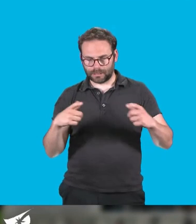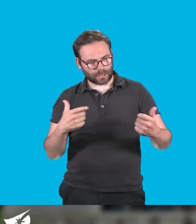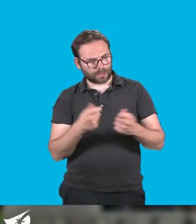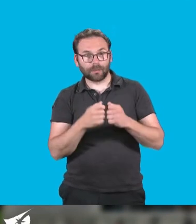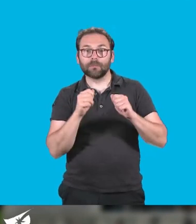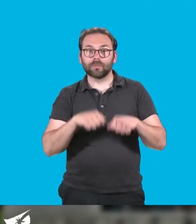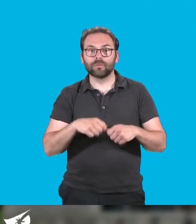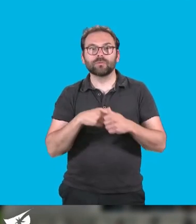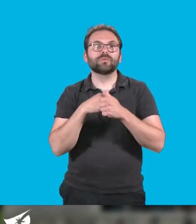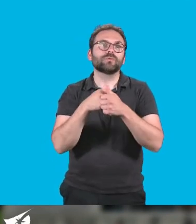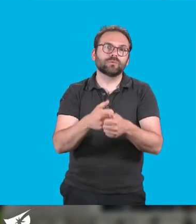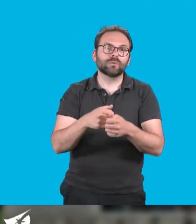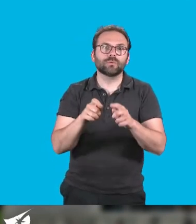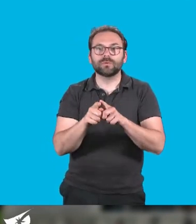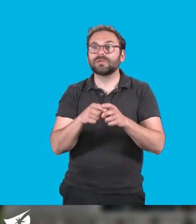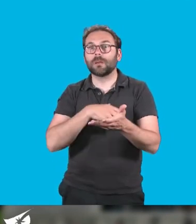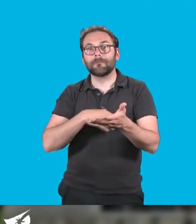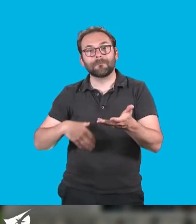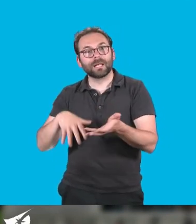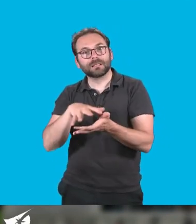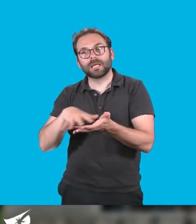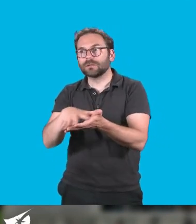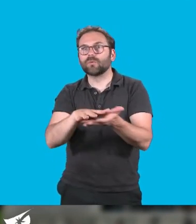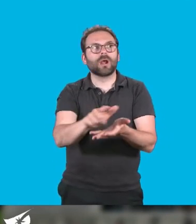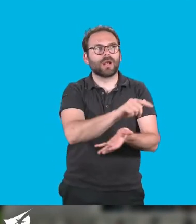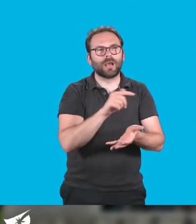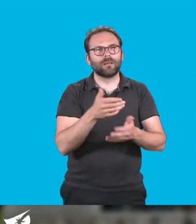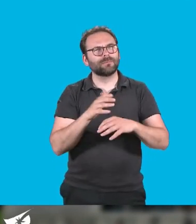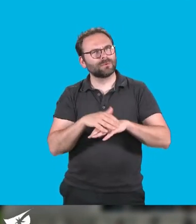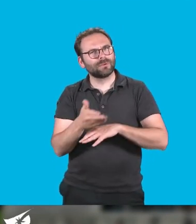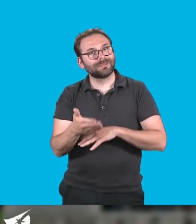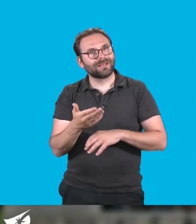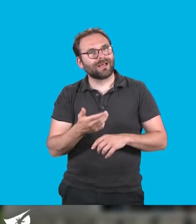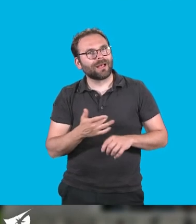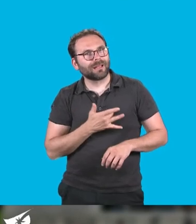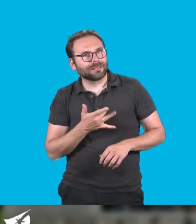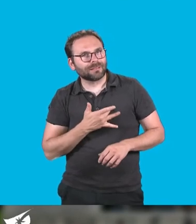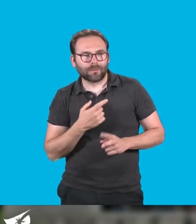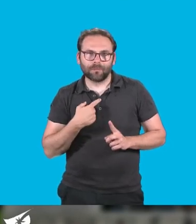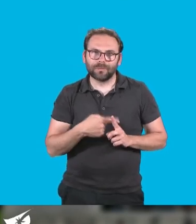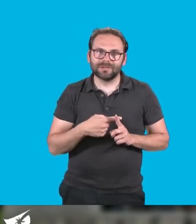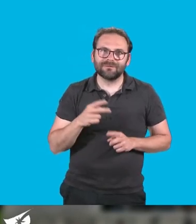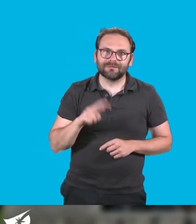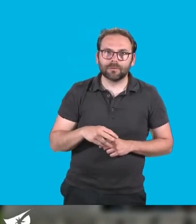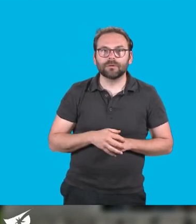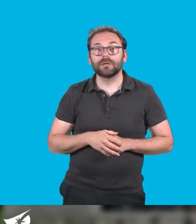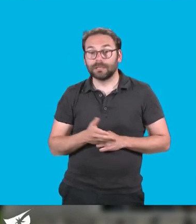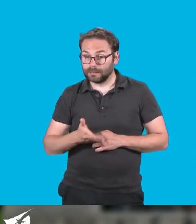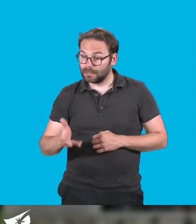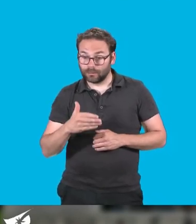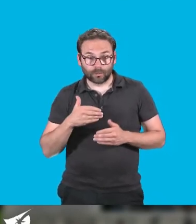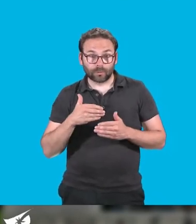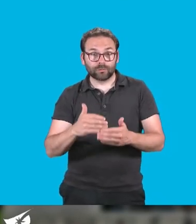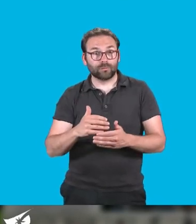bien évidemment avec les maires des territoires. Mais je crois que c'est une démarche éminemment vertueuse, et nous continuerons sur cette